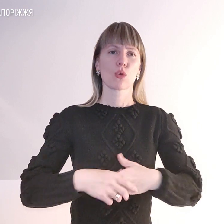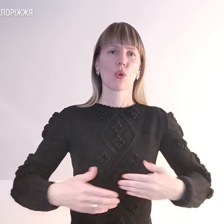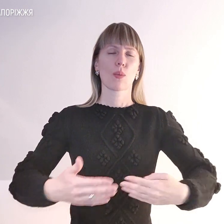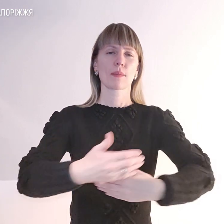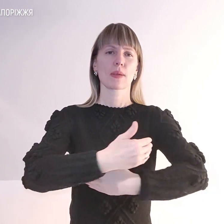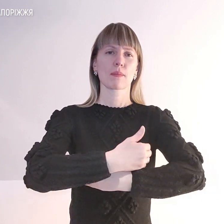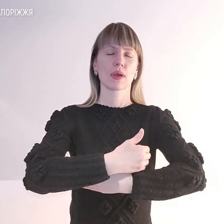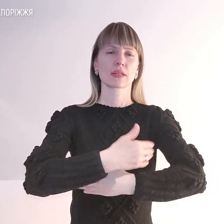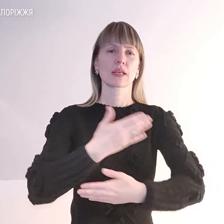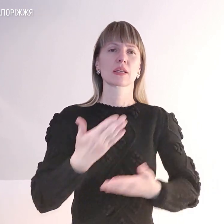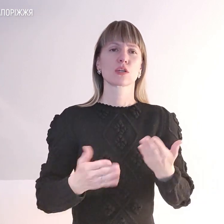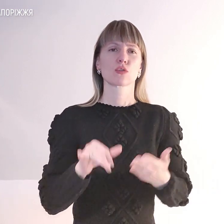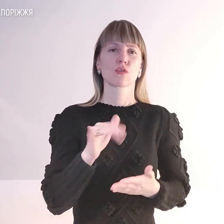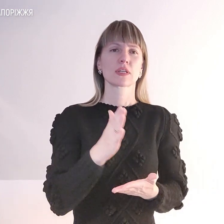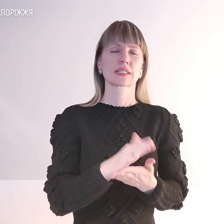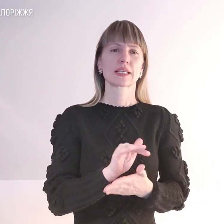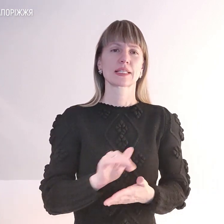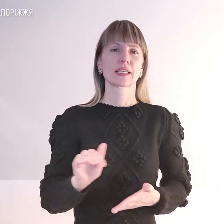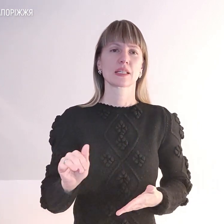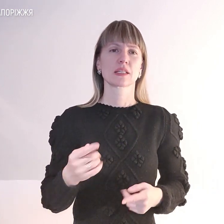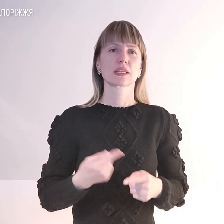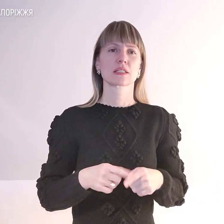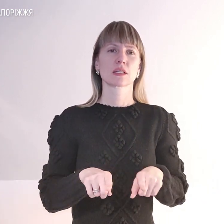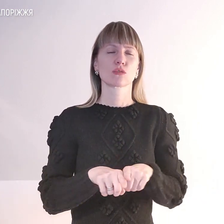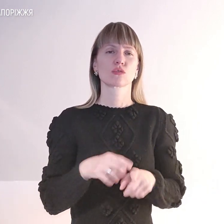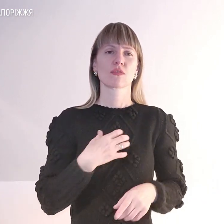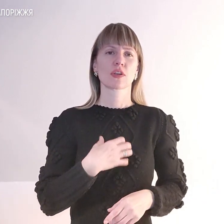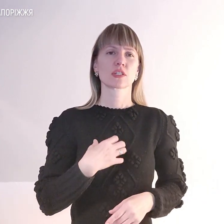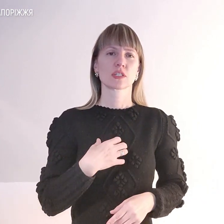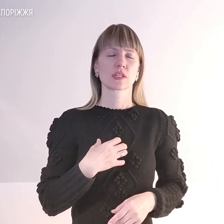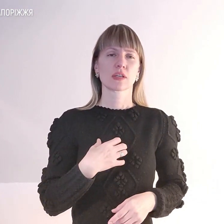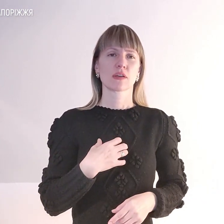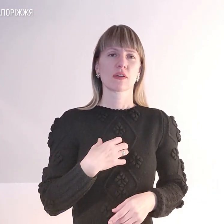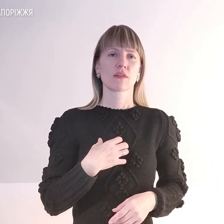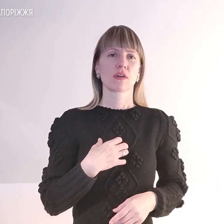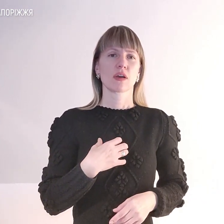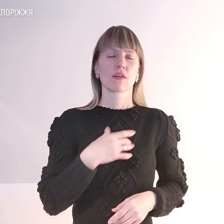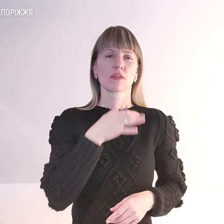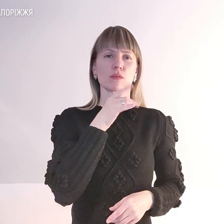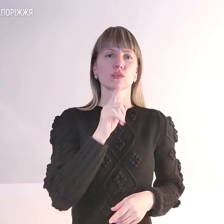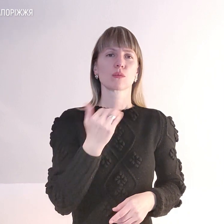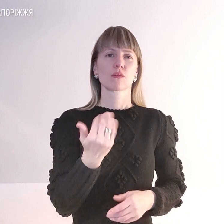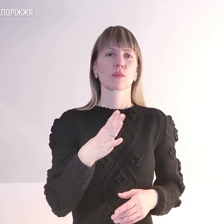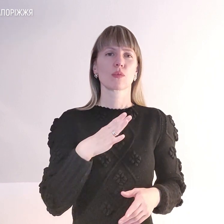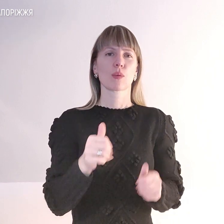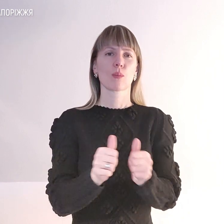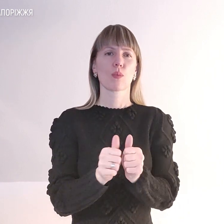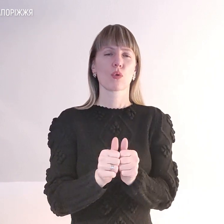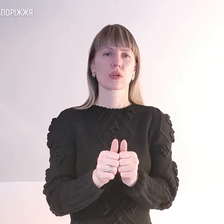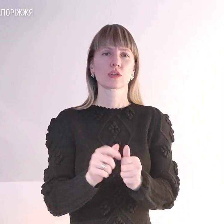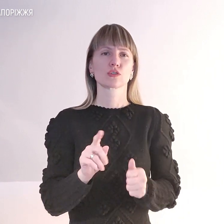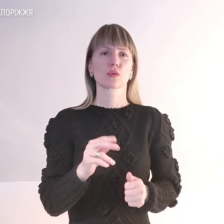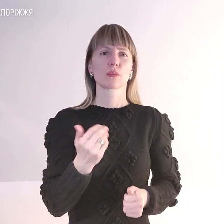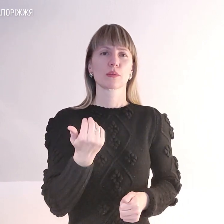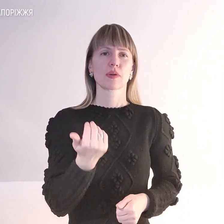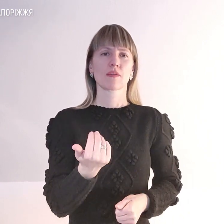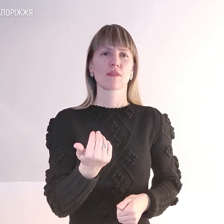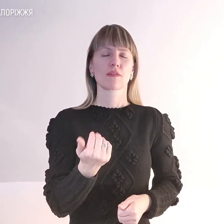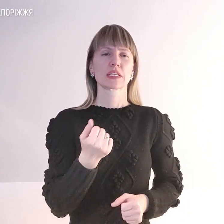обійматися. Якщо у вас є діти, це теж дуже важливий момент, щоб ви були поряд, щоб ви створювали